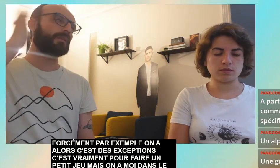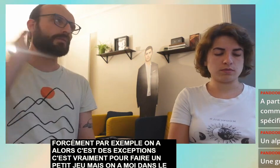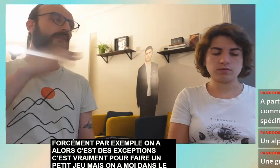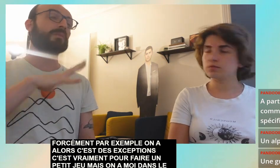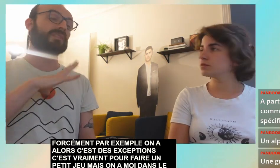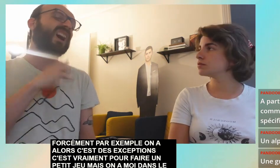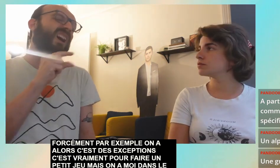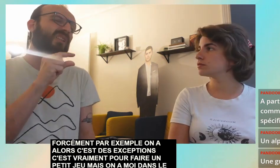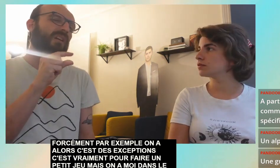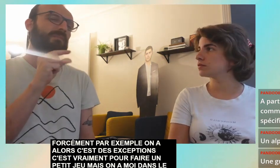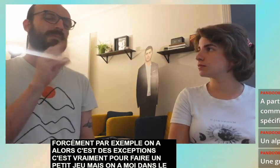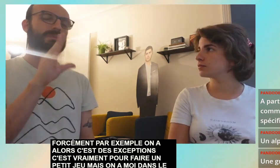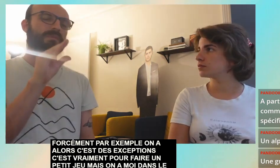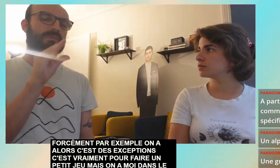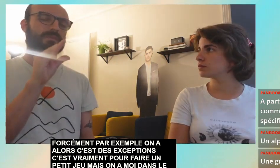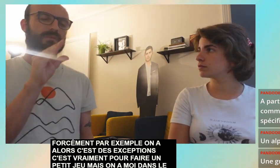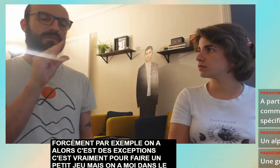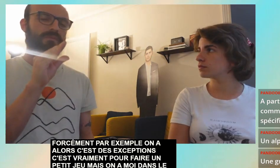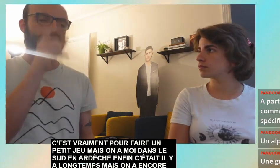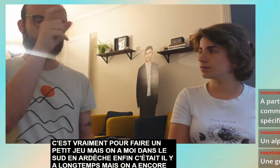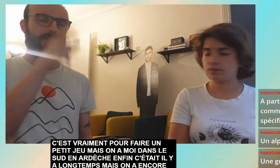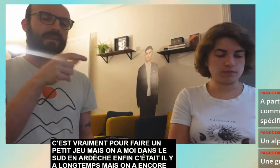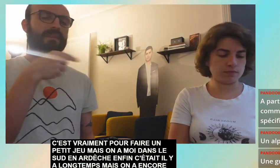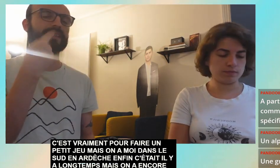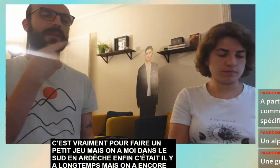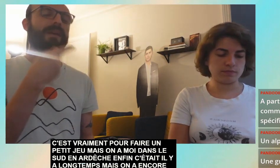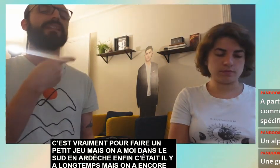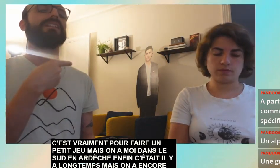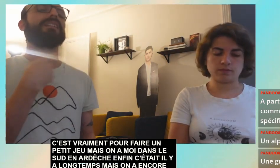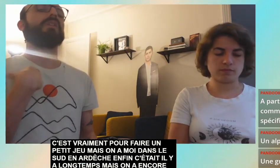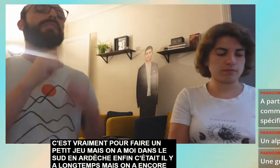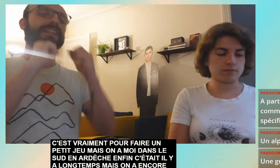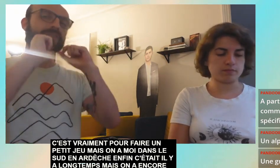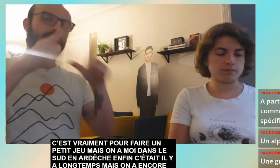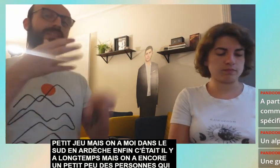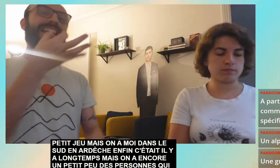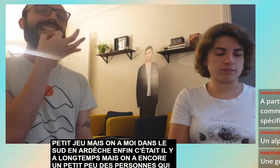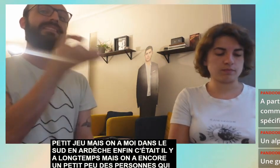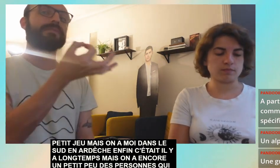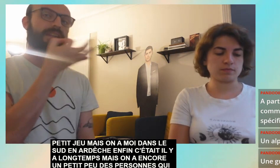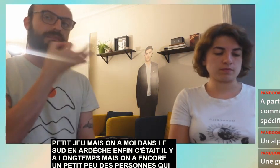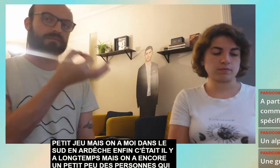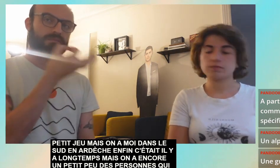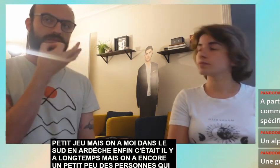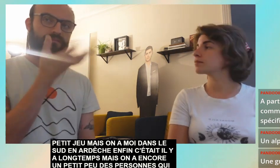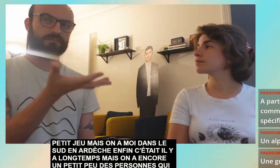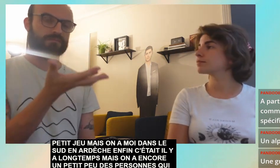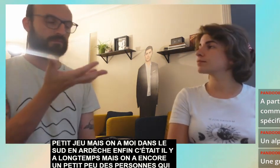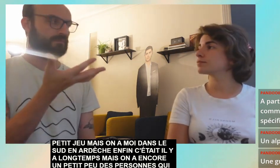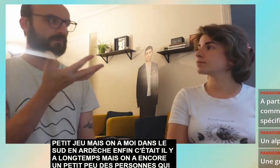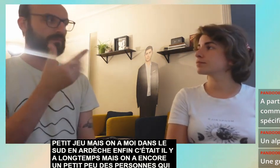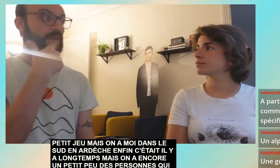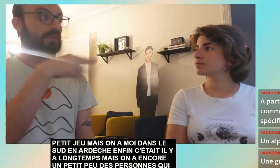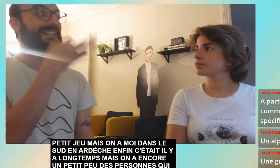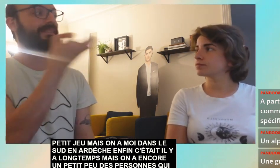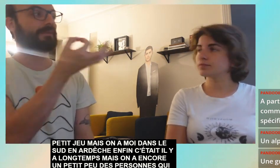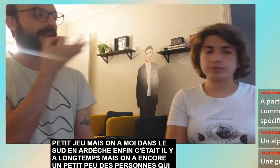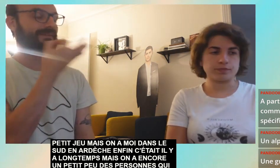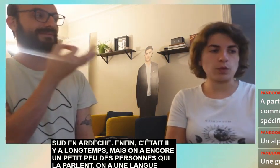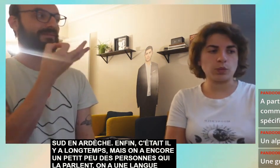longtemps, mais on a encore un petit peu des personnes qui la parlent. On a une langue sifflée. Une langue sifflée. Du